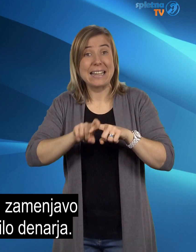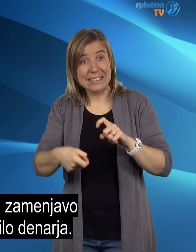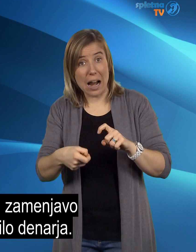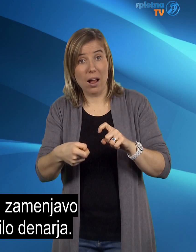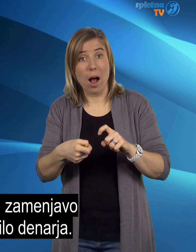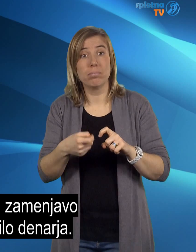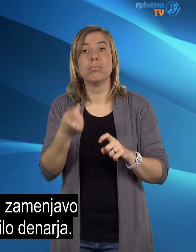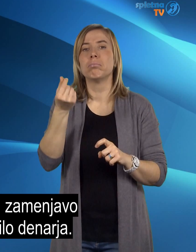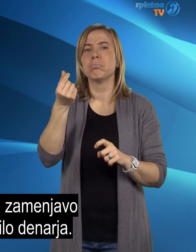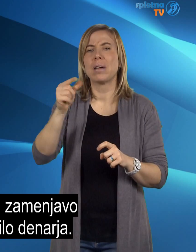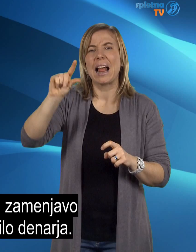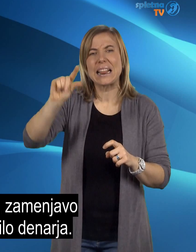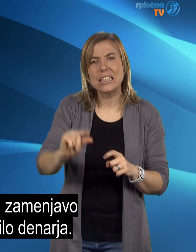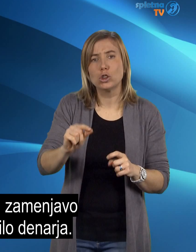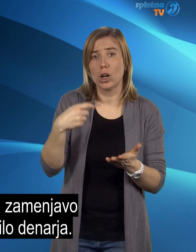ali pa vračilo denarja.